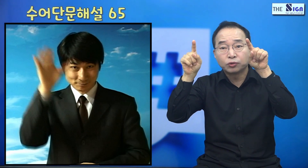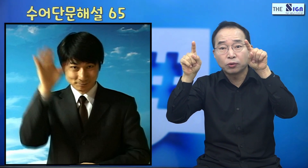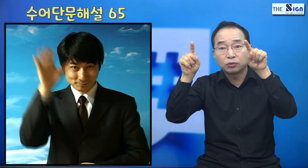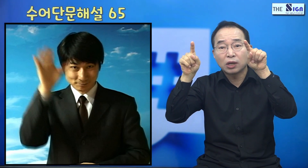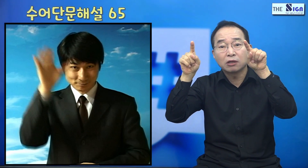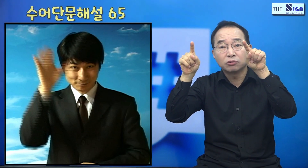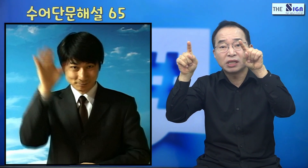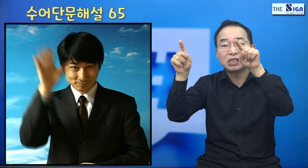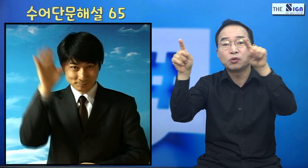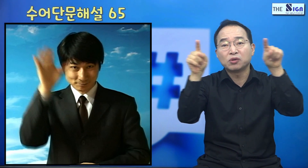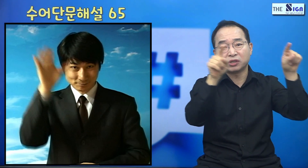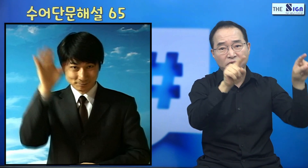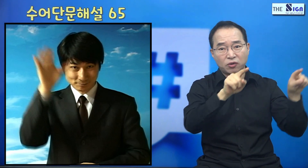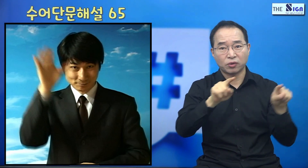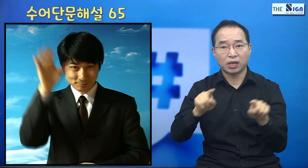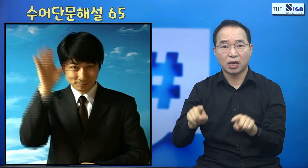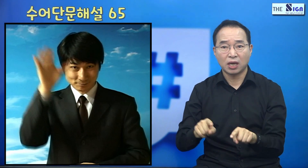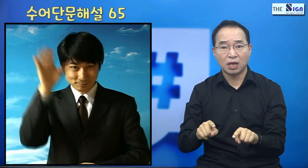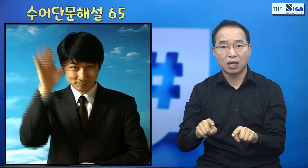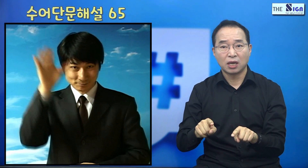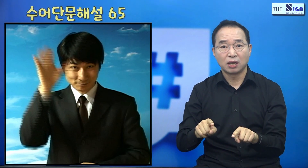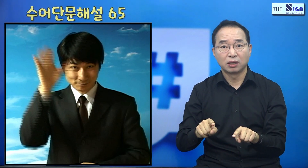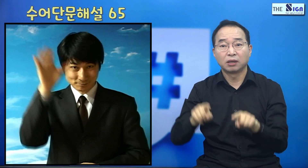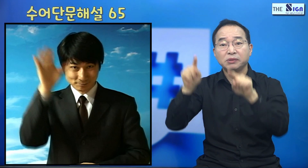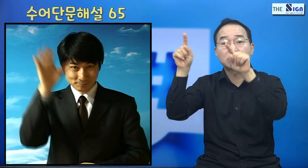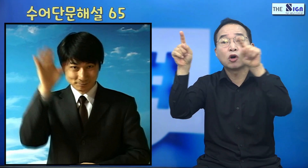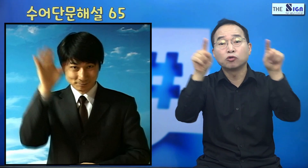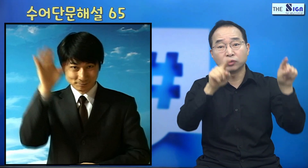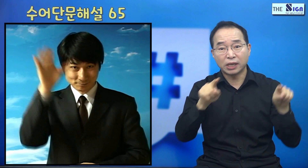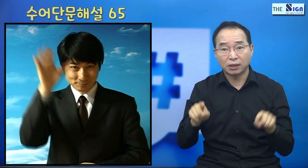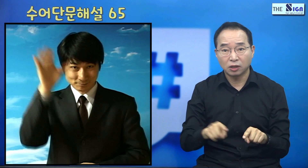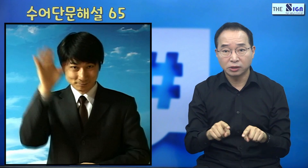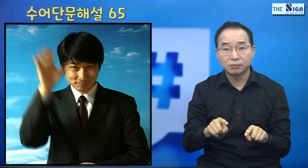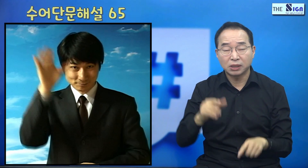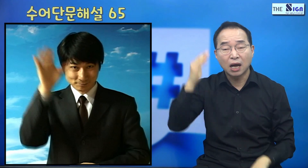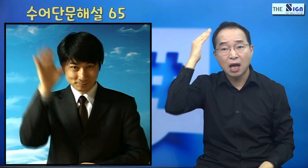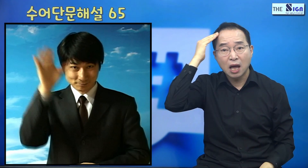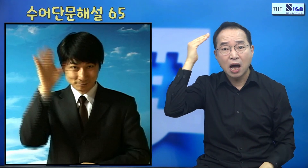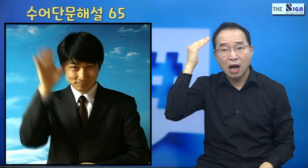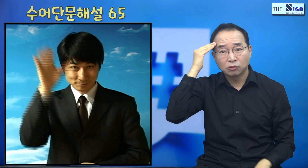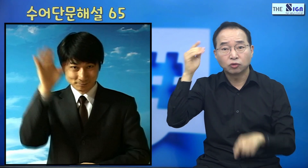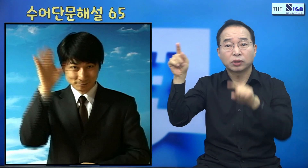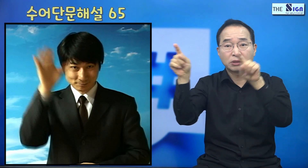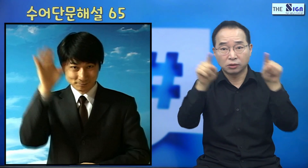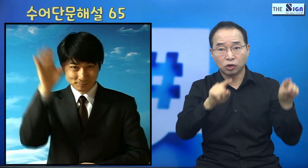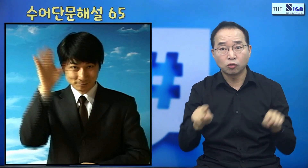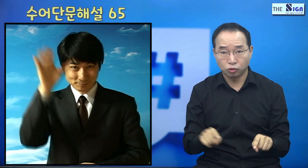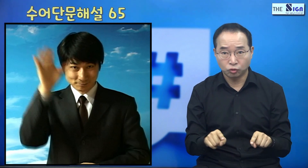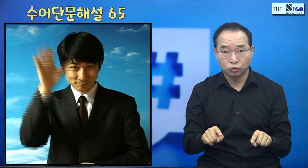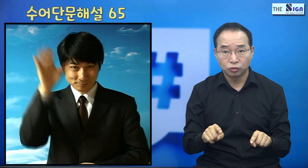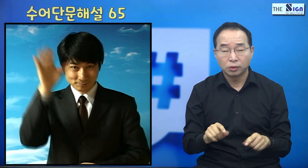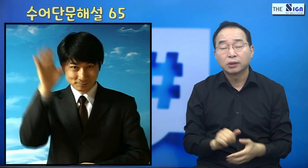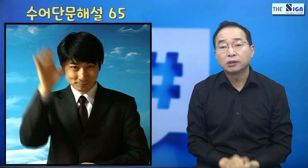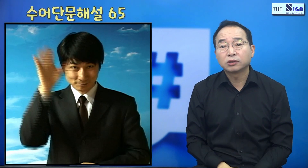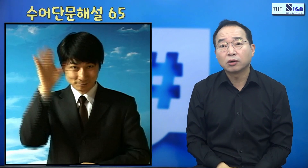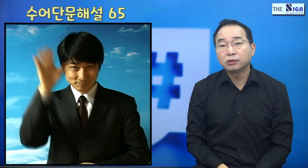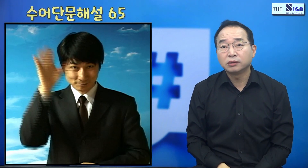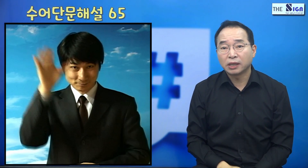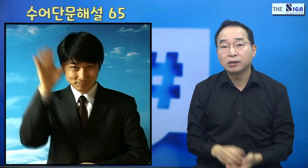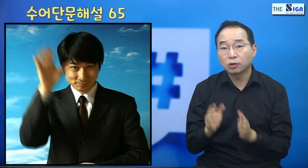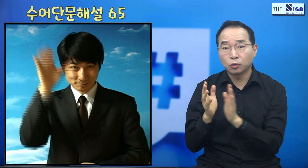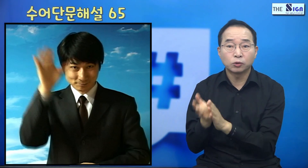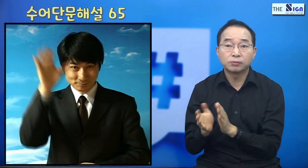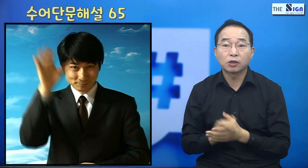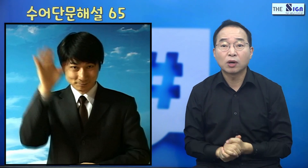요 두 손으로 한국의 지도를 그려요. 이렇게. 그러면 이제 전국이라는 걸 씁니다. 한국해서 전국.